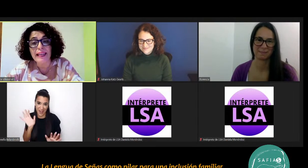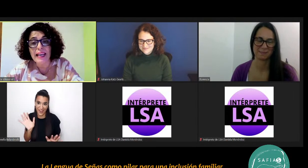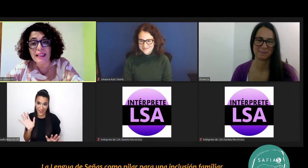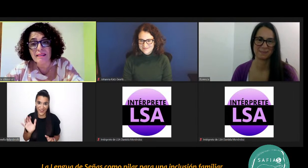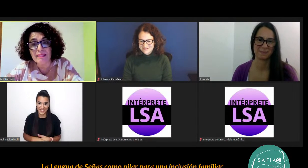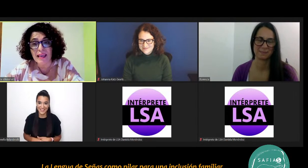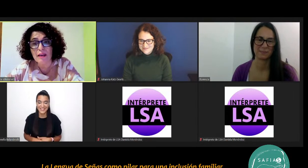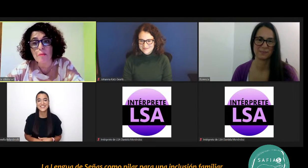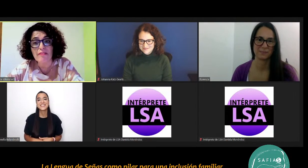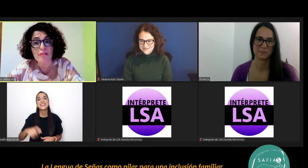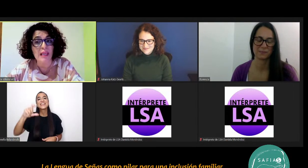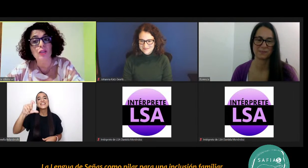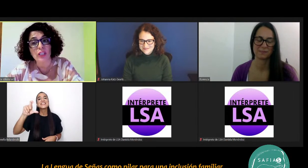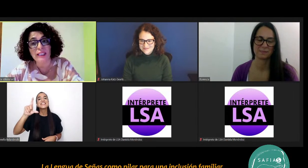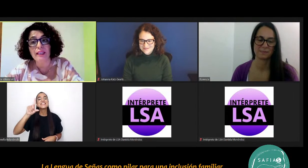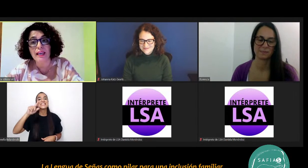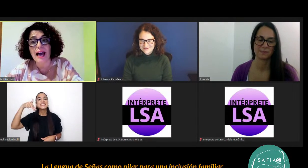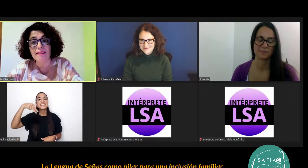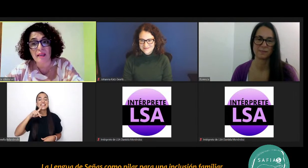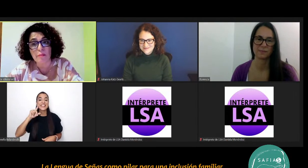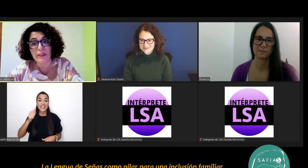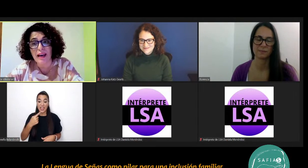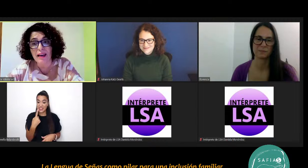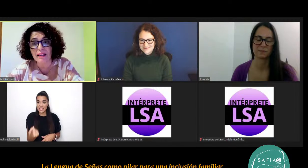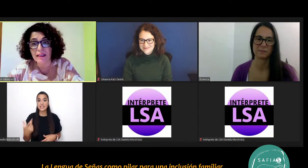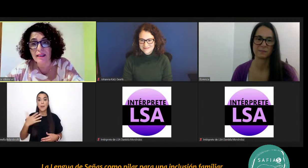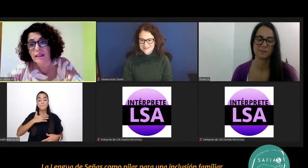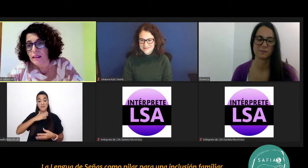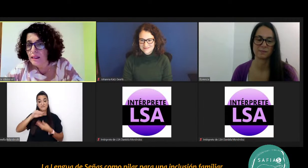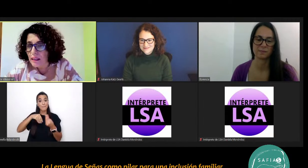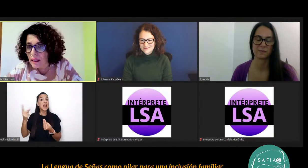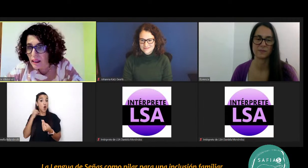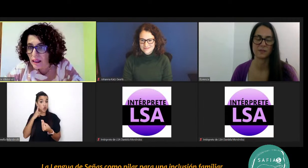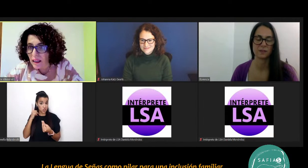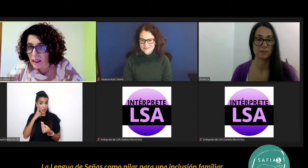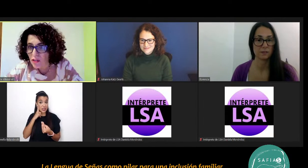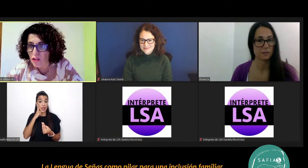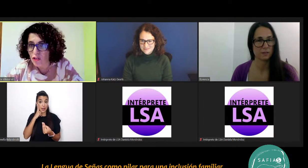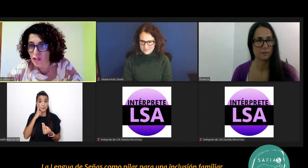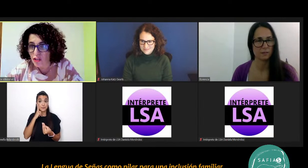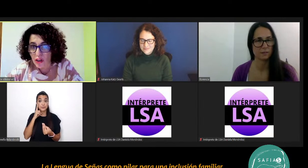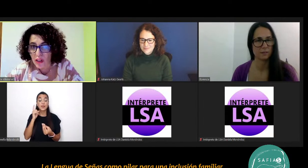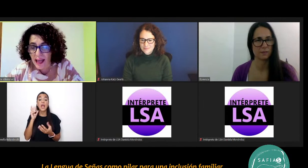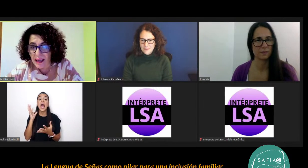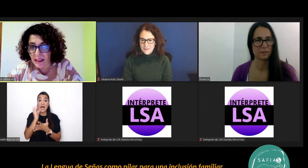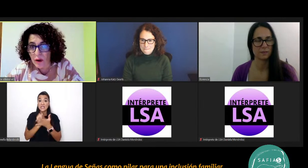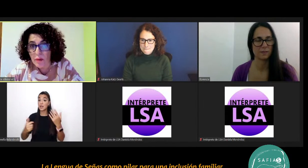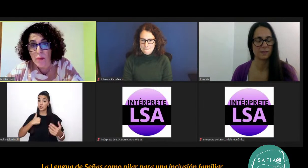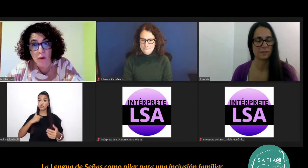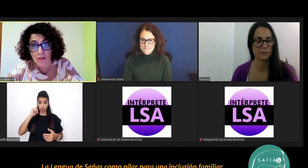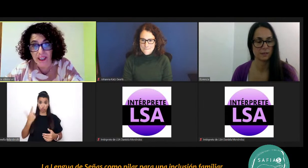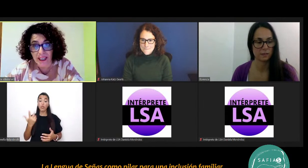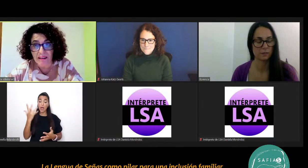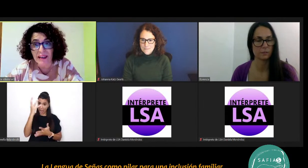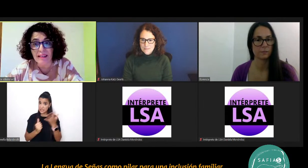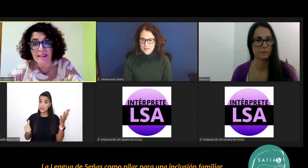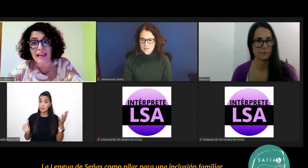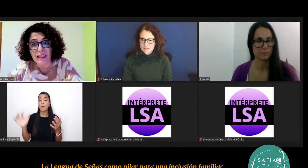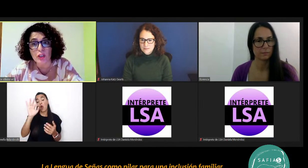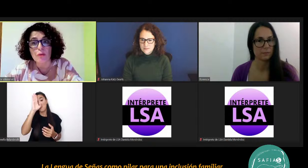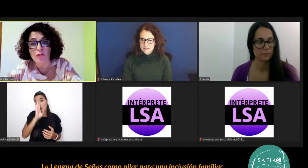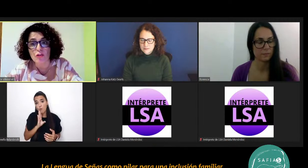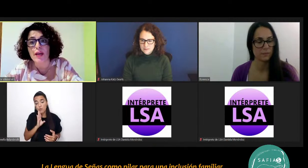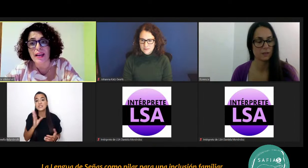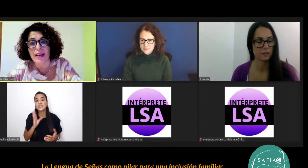Cintia Varela dice, mi familia oyente acepta que yo soy sorda o hipoacúsica. Gracias